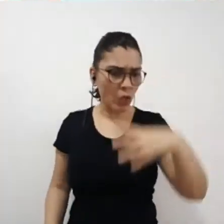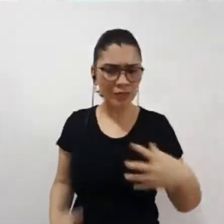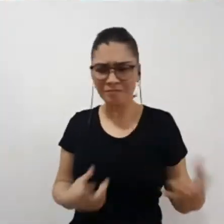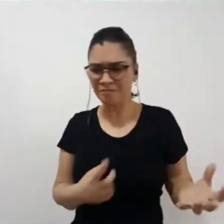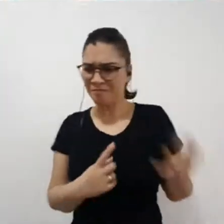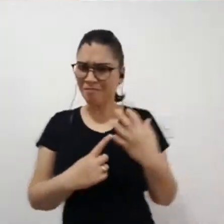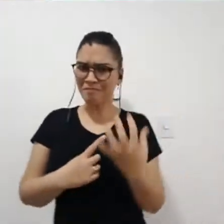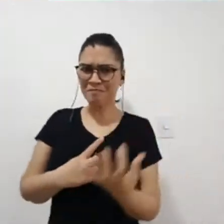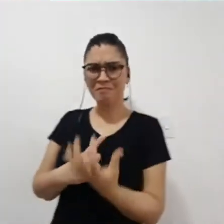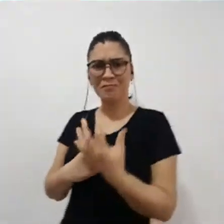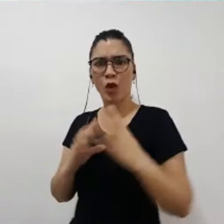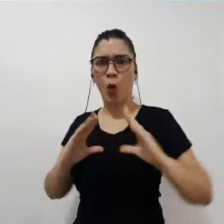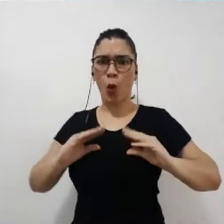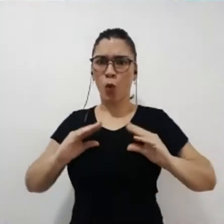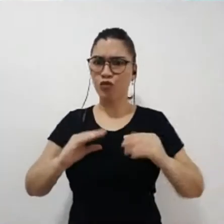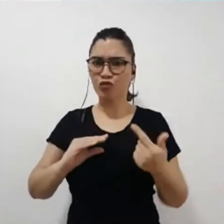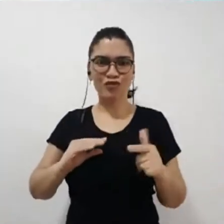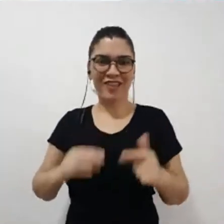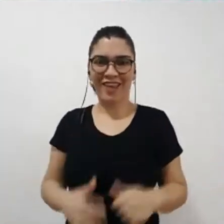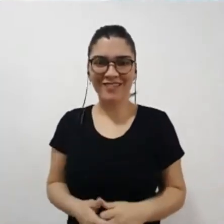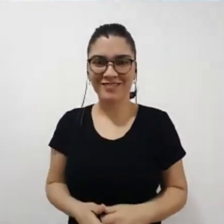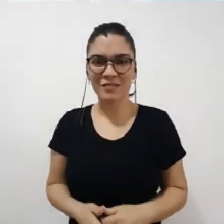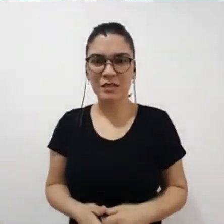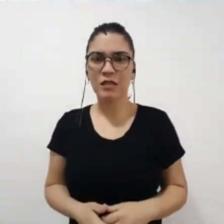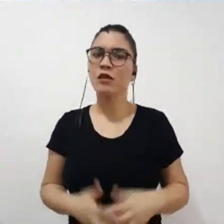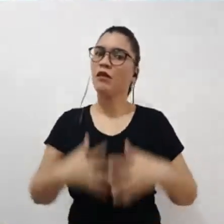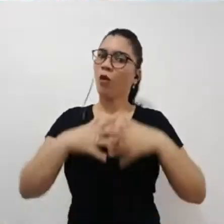desconfortáveis, complicadas.